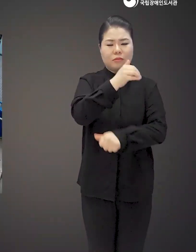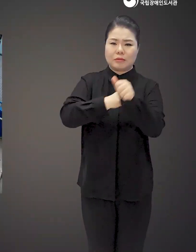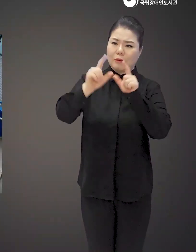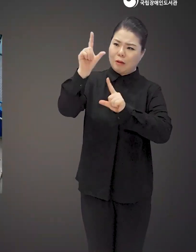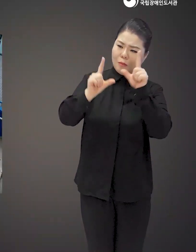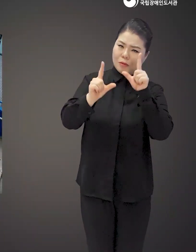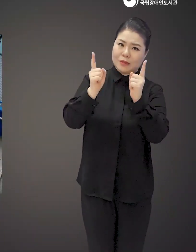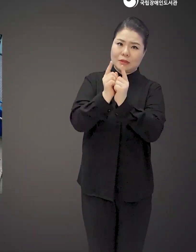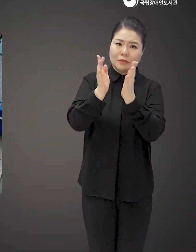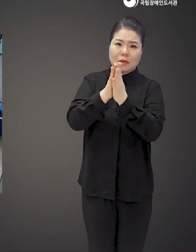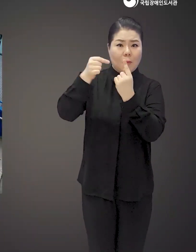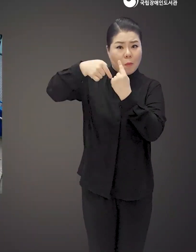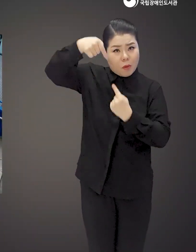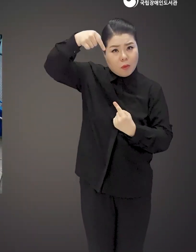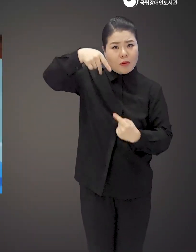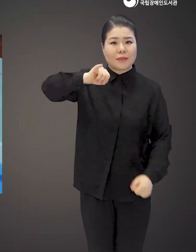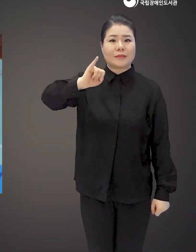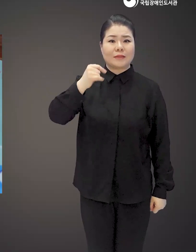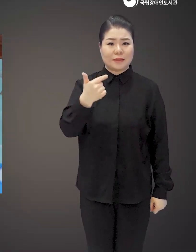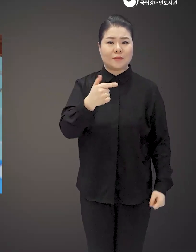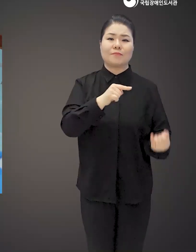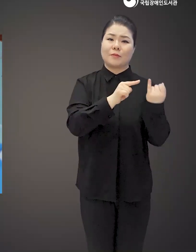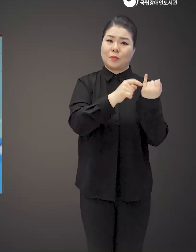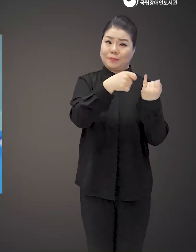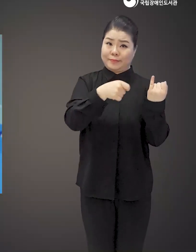수많은 현상들을 직접 목격한 저자